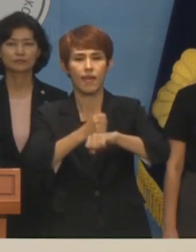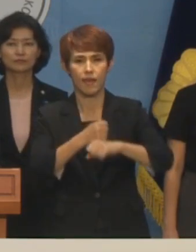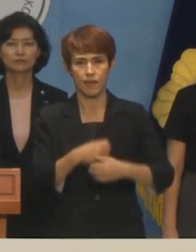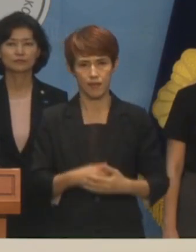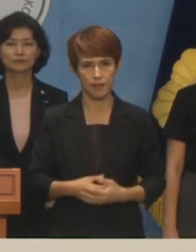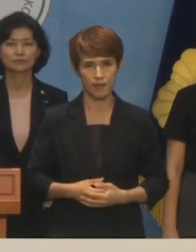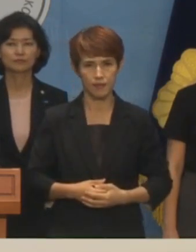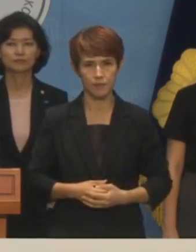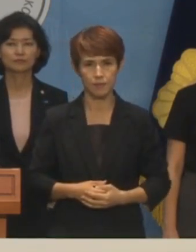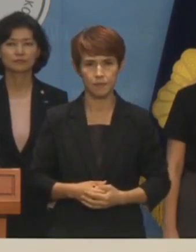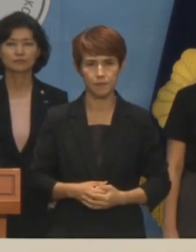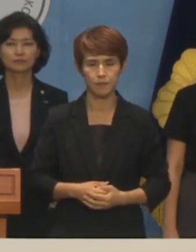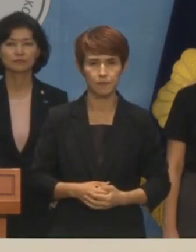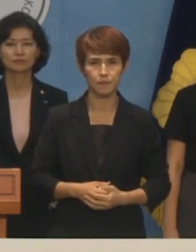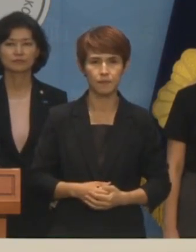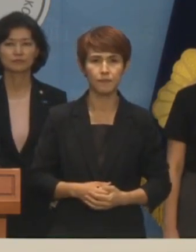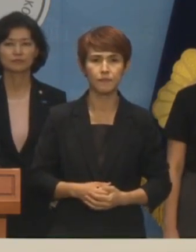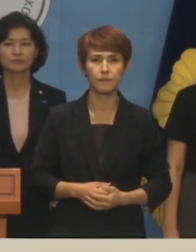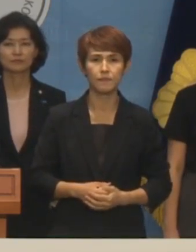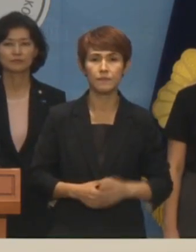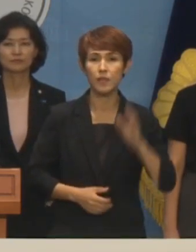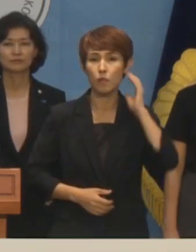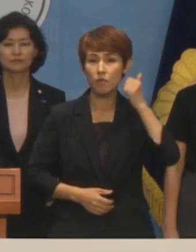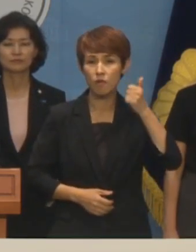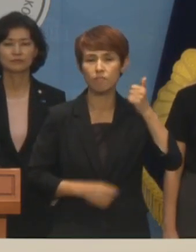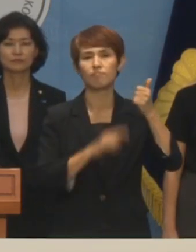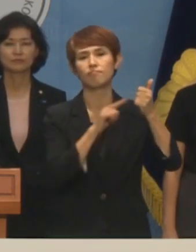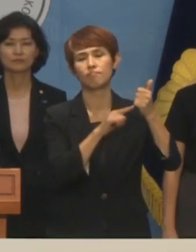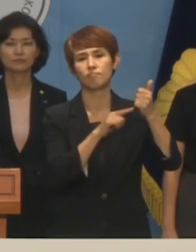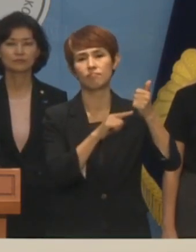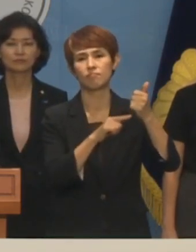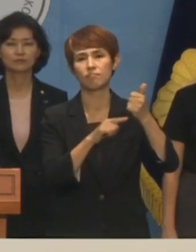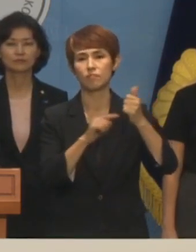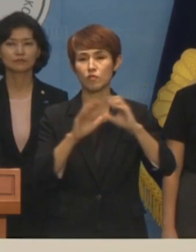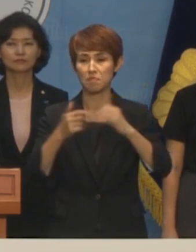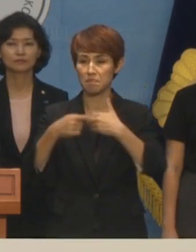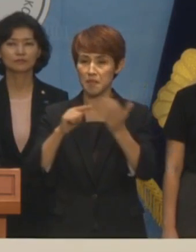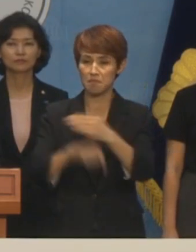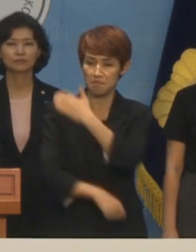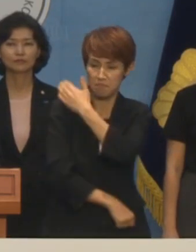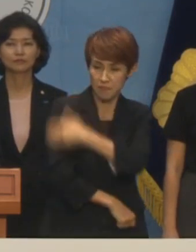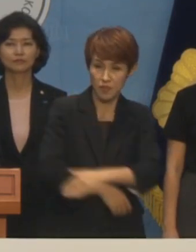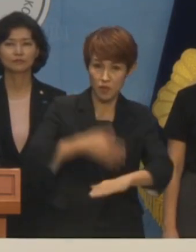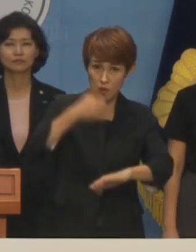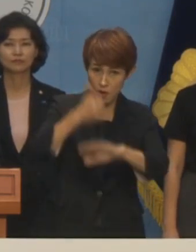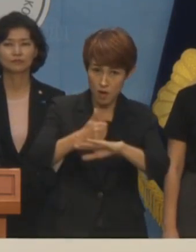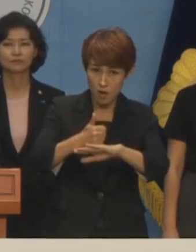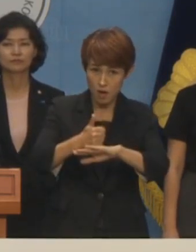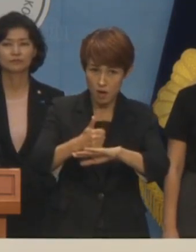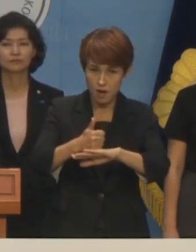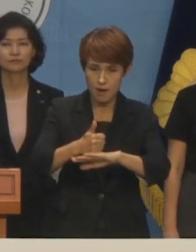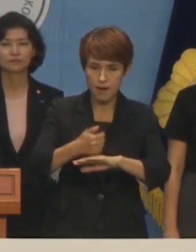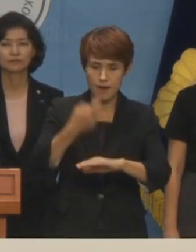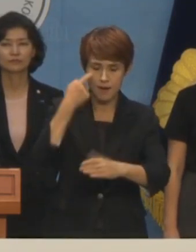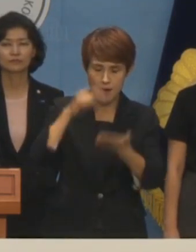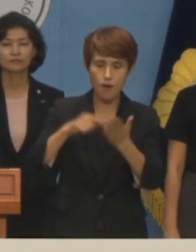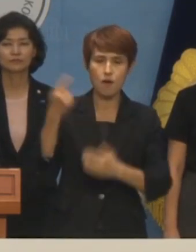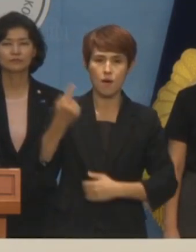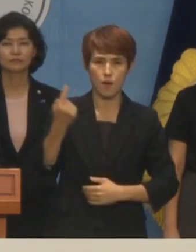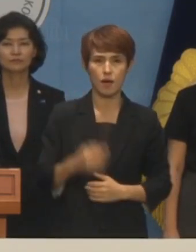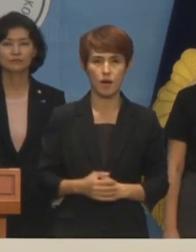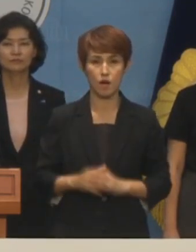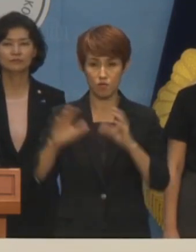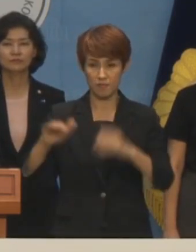예견하지 못하는 듯하다. 대통령 윤석열은 민심 외면의 대가가 무엇인지 곧 깨닫게 될 것이다.